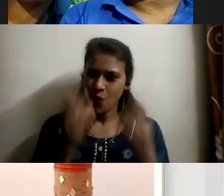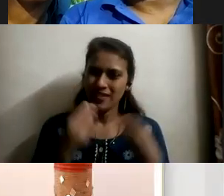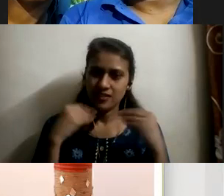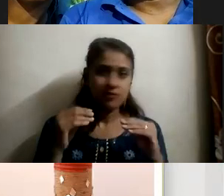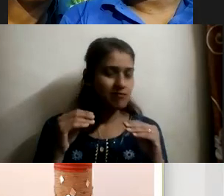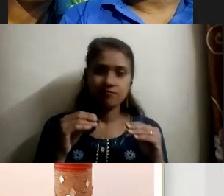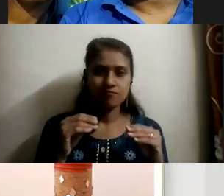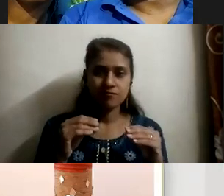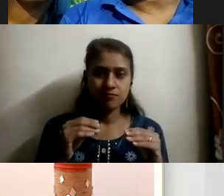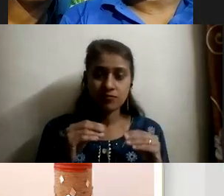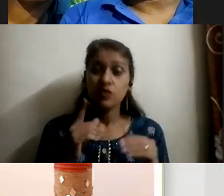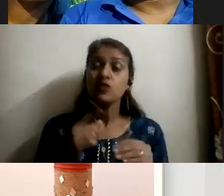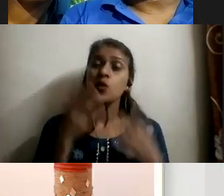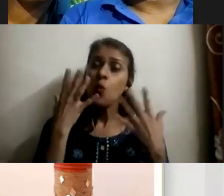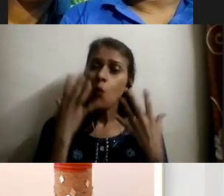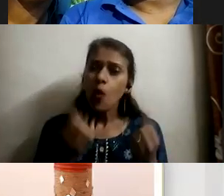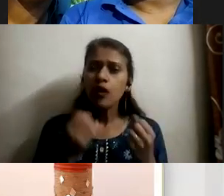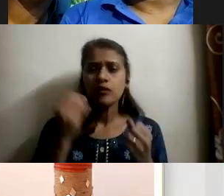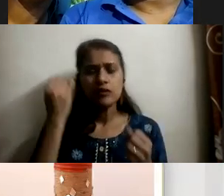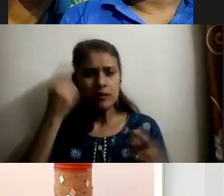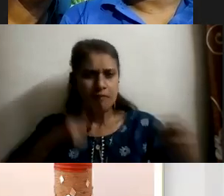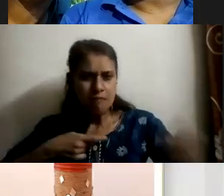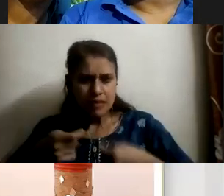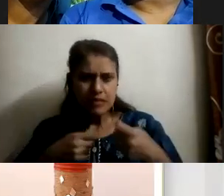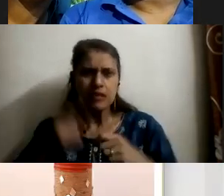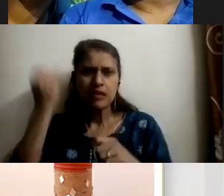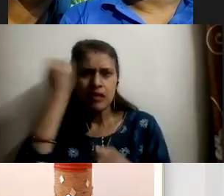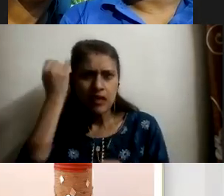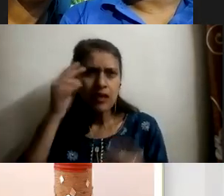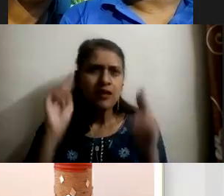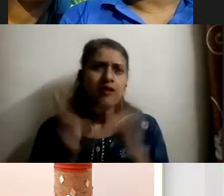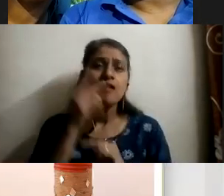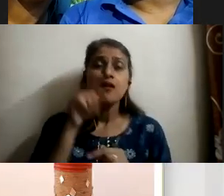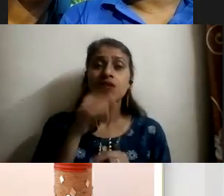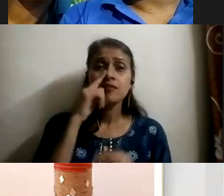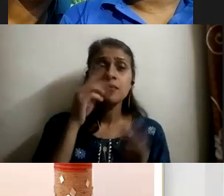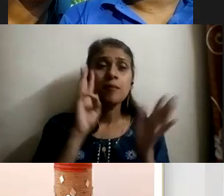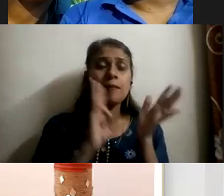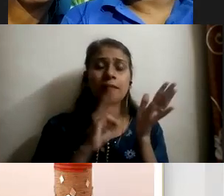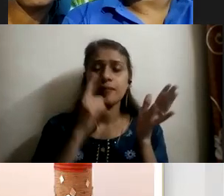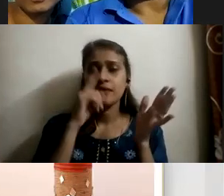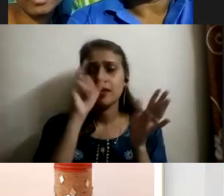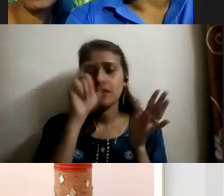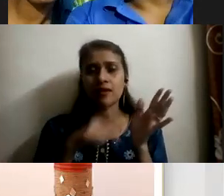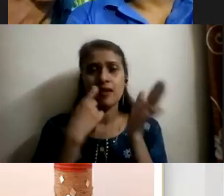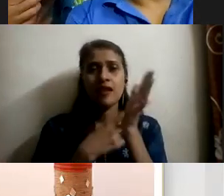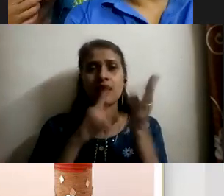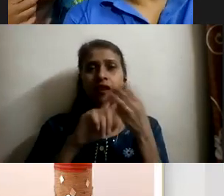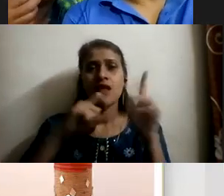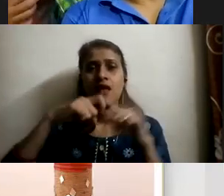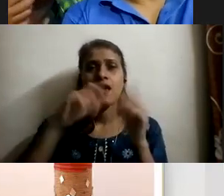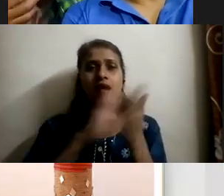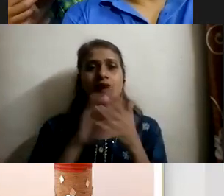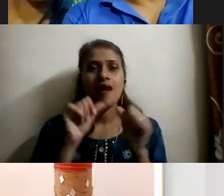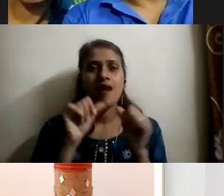कॉस्ट ड्रिवन एंटरप्रेन्योरियल डिजायर सो रेखा जी हैं जो पुराने बॉटल्स और प्लास्टिक को काट के उन लोग इस